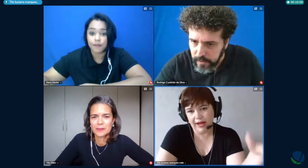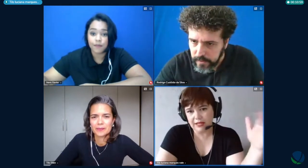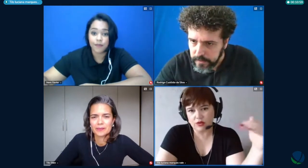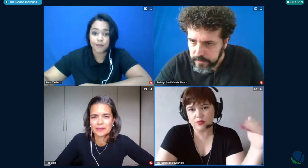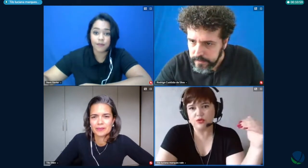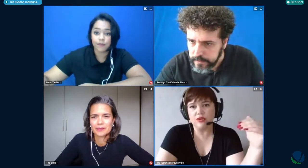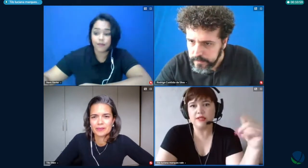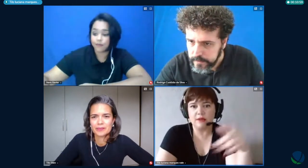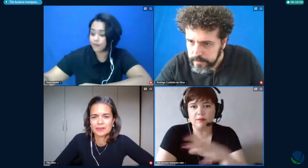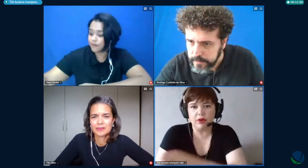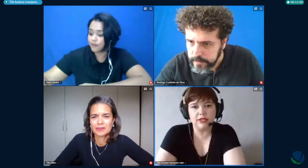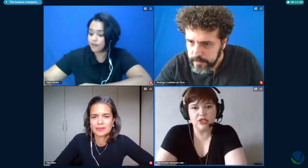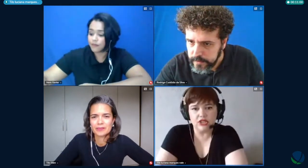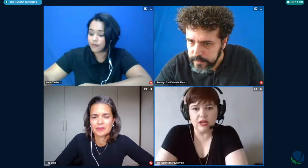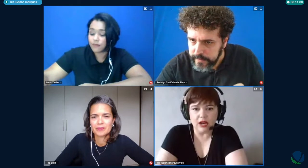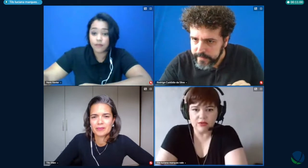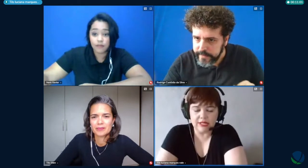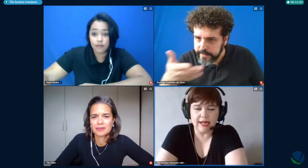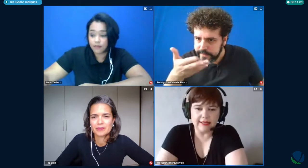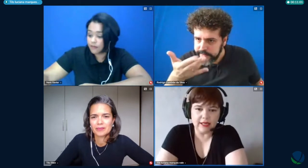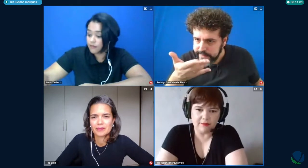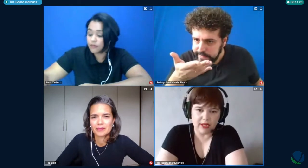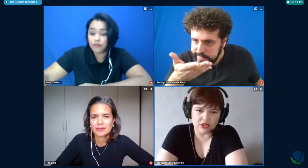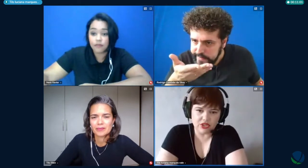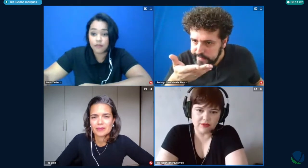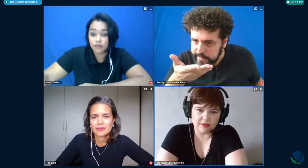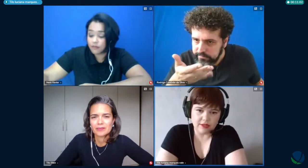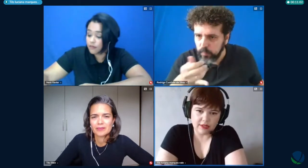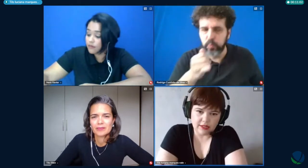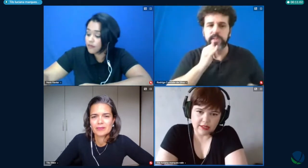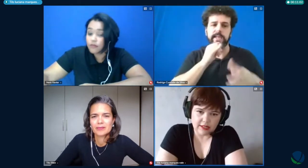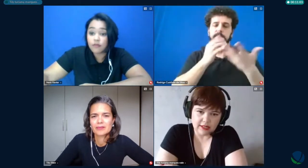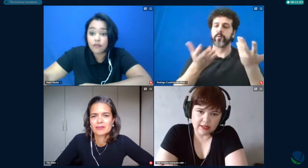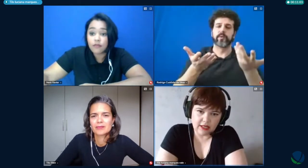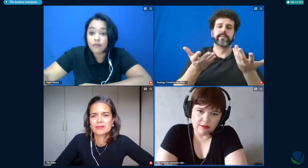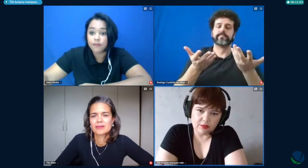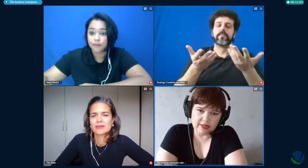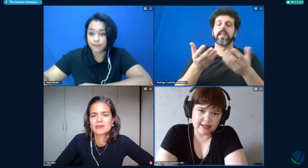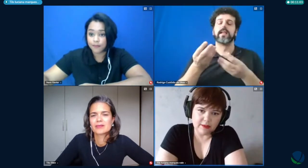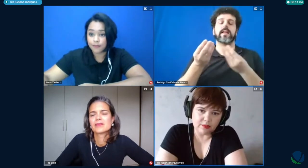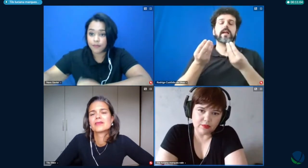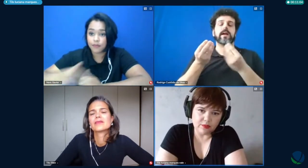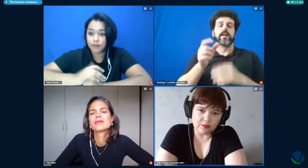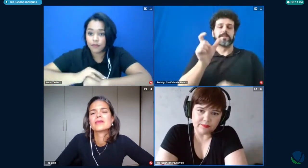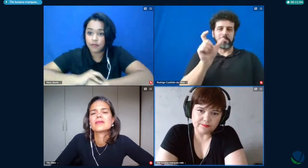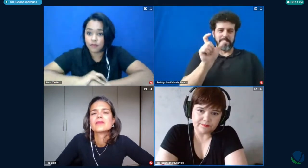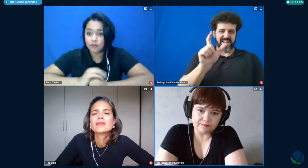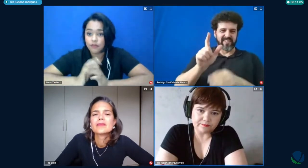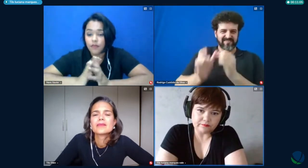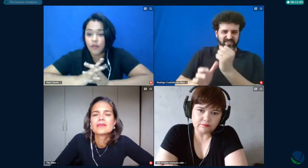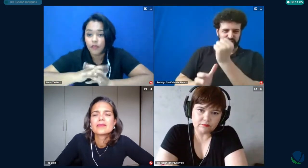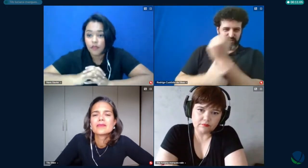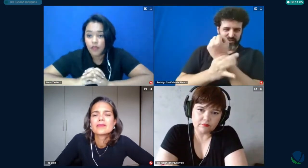eu tenho várias opções que podem te auxiliar de repente. Que, por exemplo,